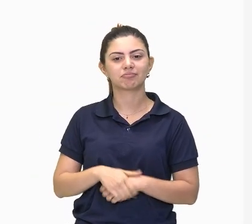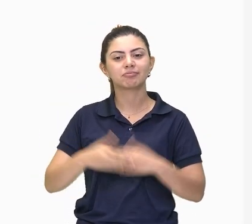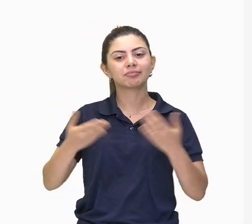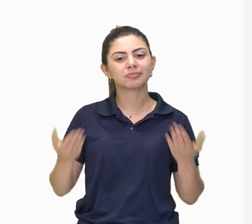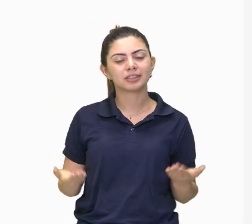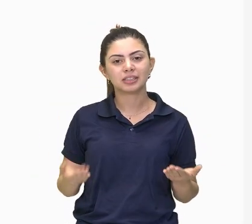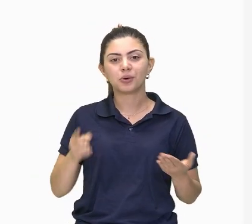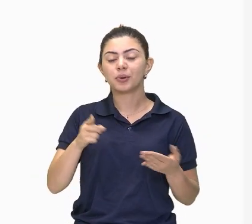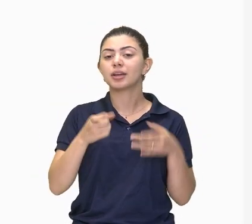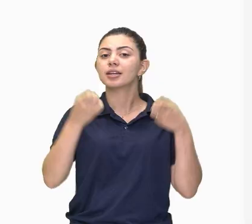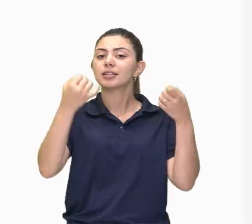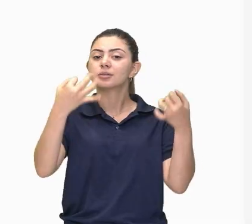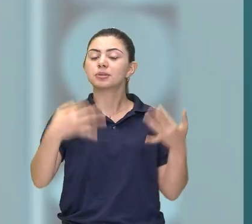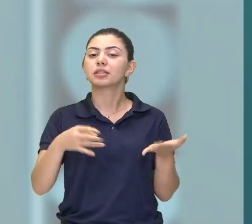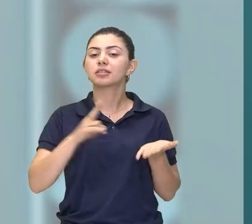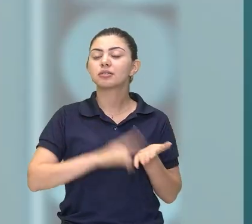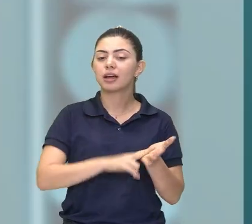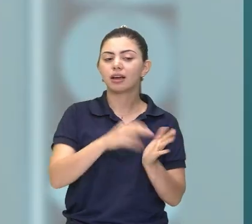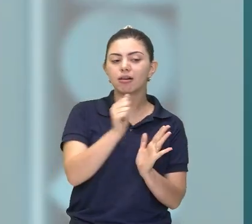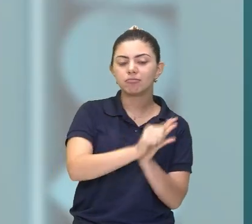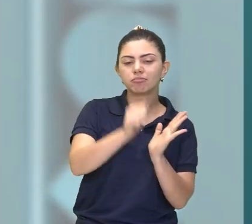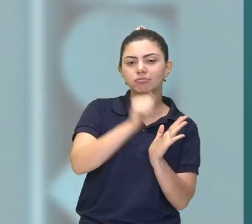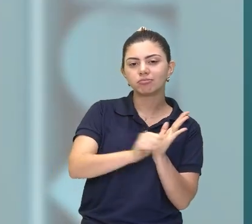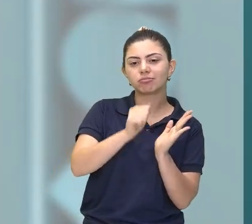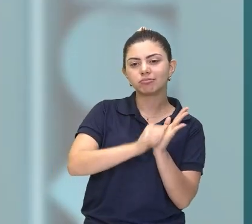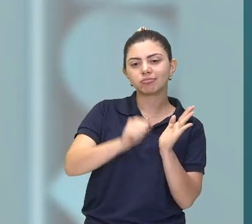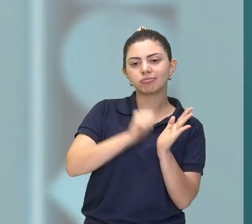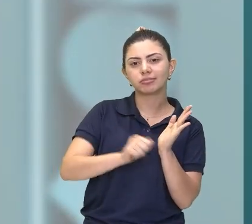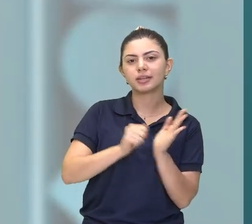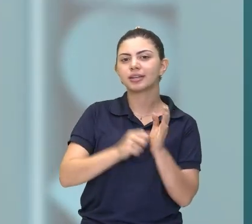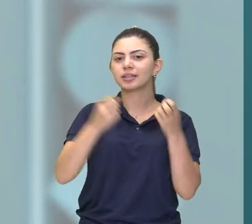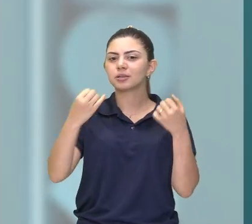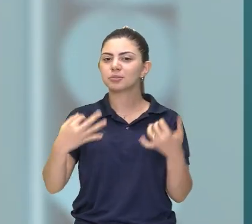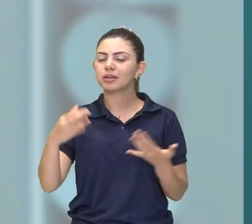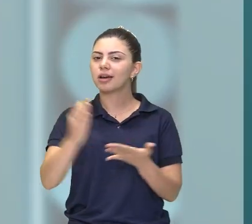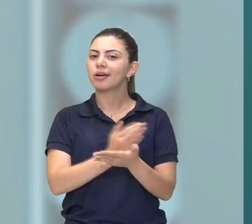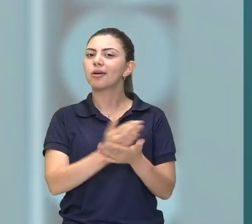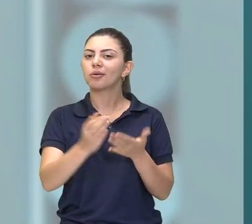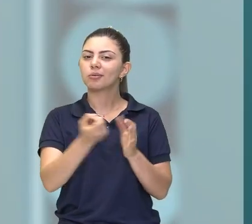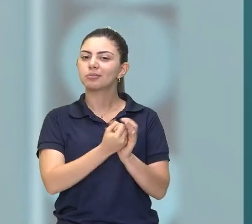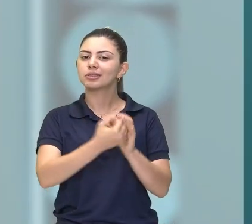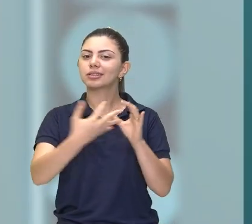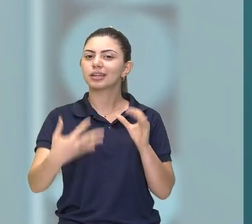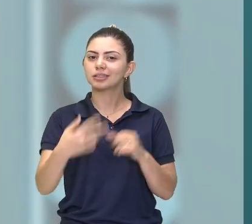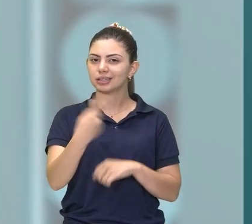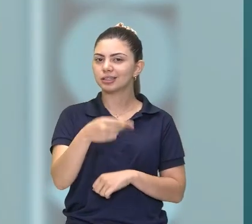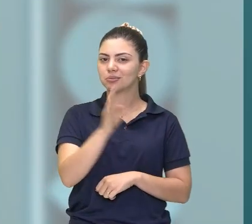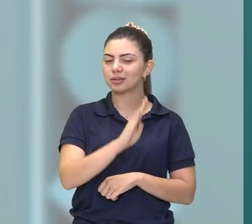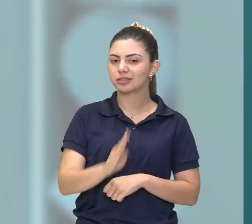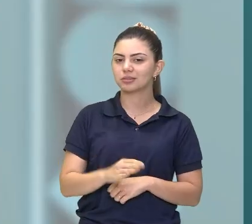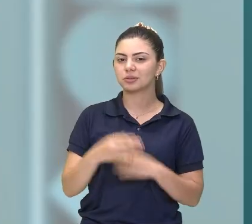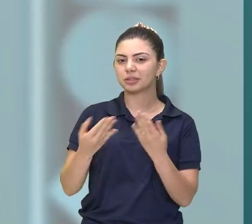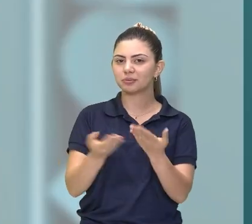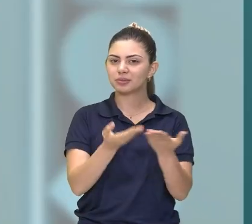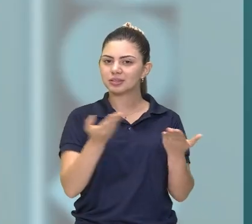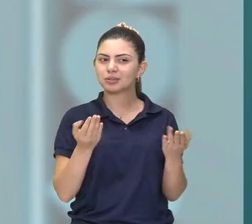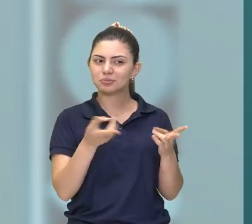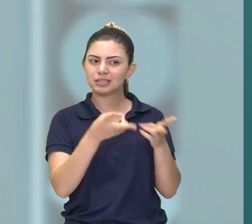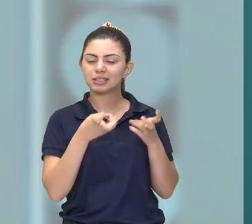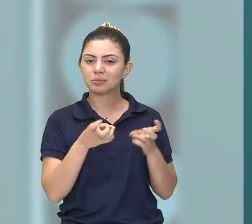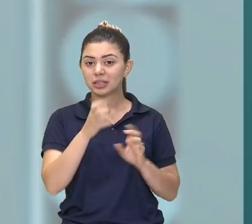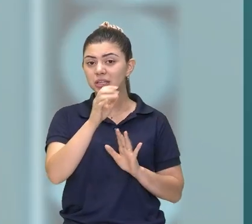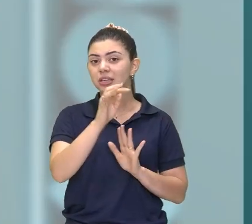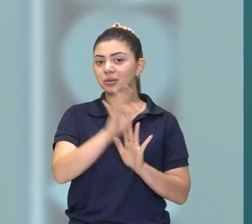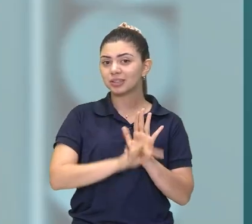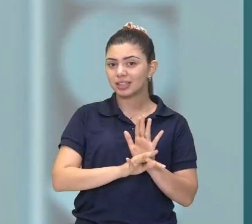fala durante esta carta, ele vai também falando sobre algumas características do Brasil. Então, perceba que o texto